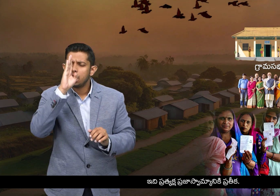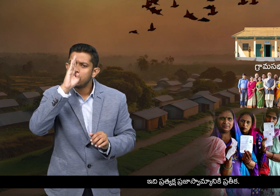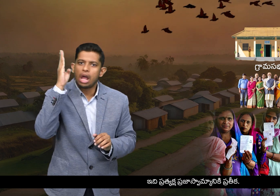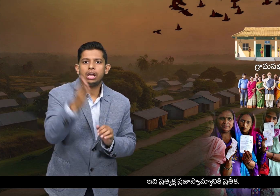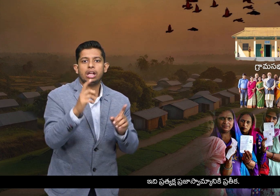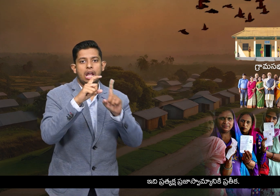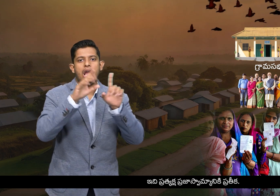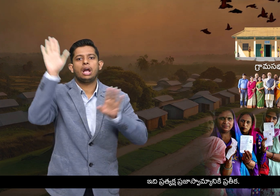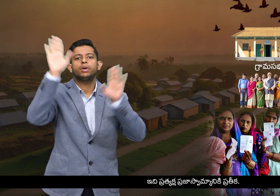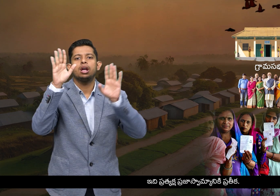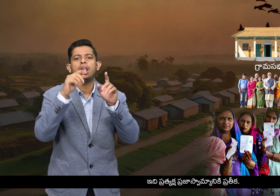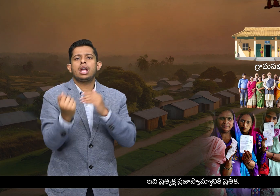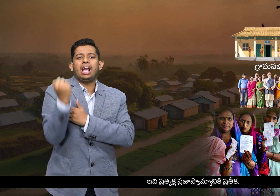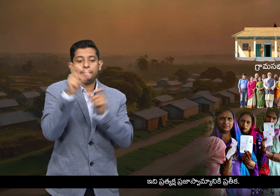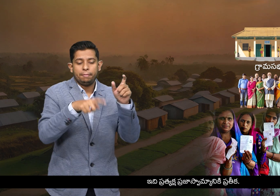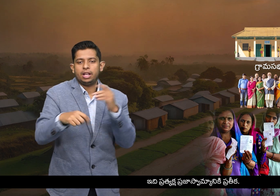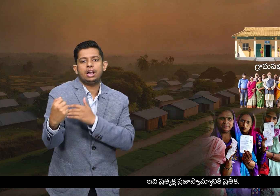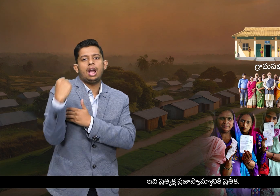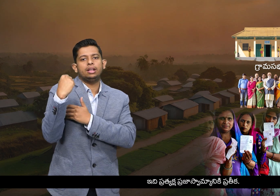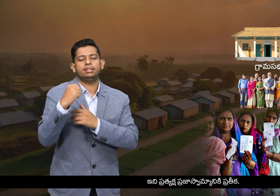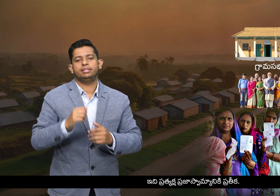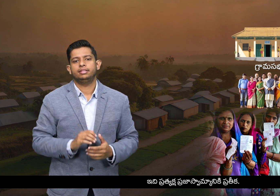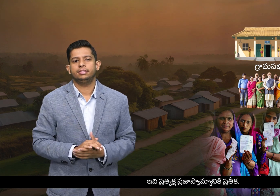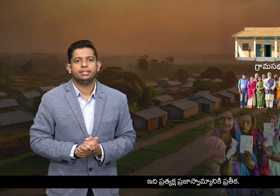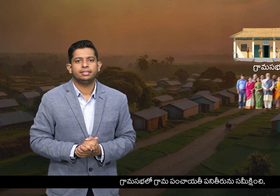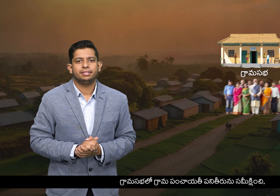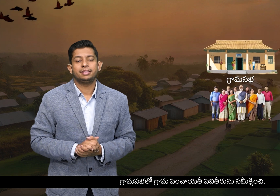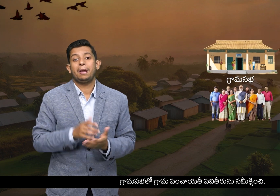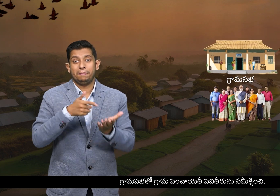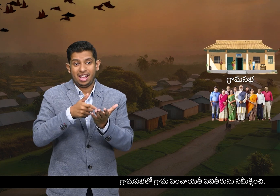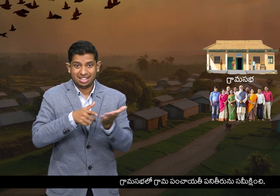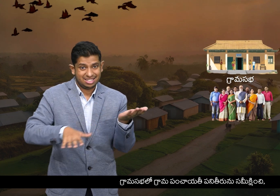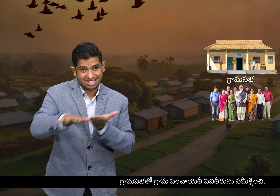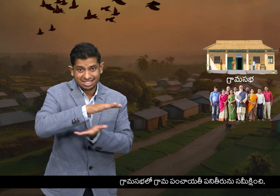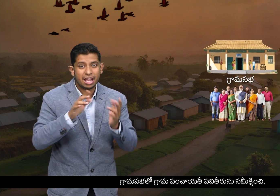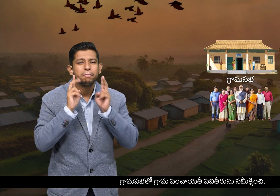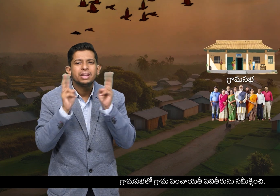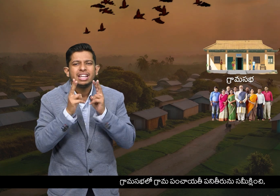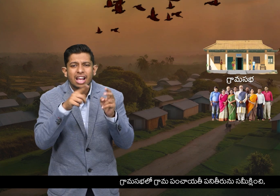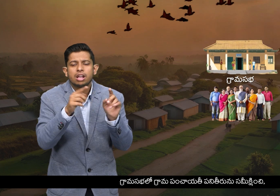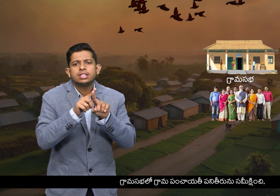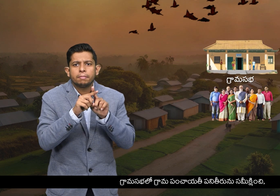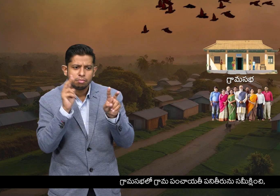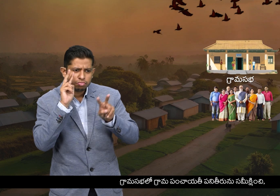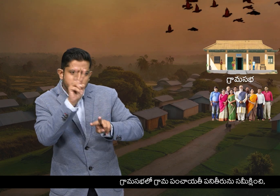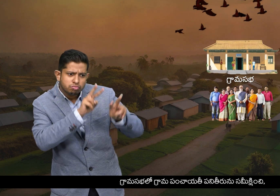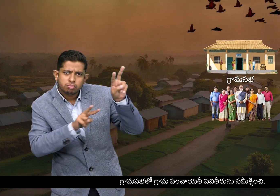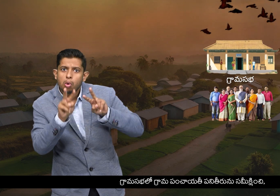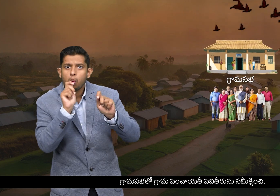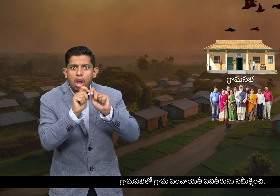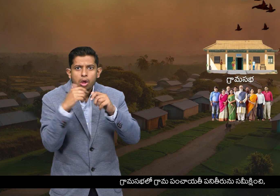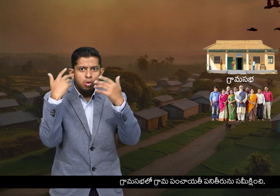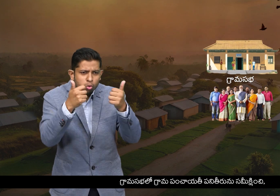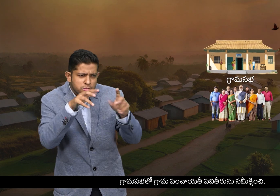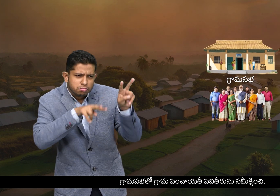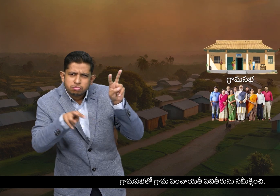ఇది ప్రత్యక్ష ప్రజాస్వామ్యానికి ప్రతీక. గ్రామ సభలో గ్రామ పంచాయతీ